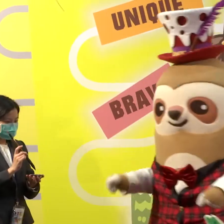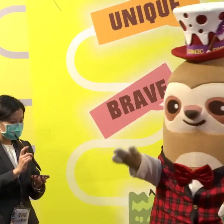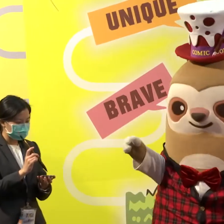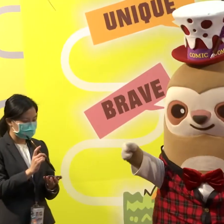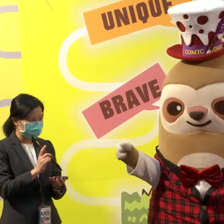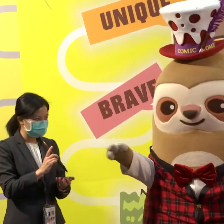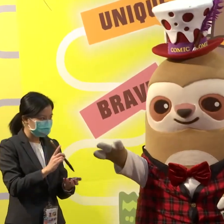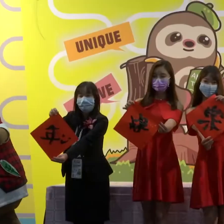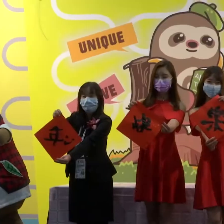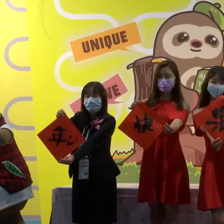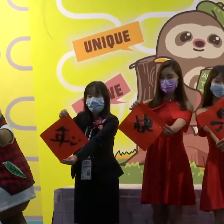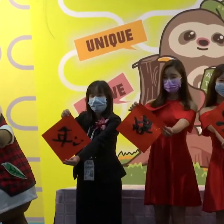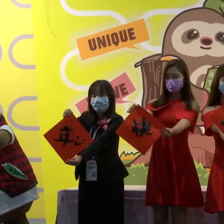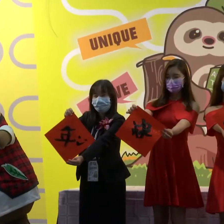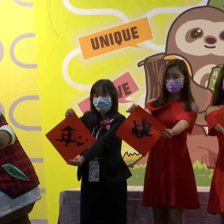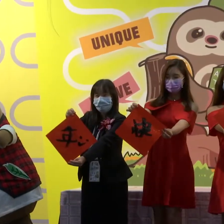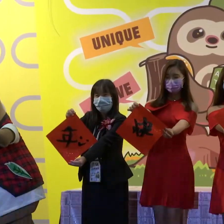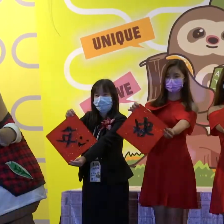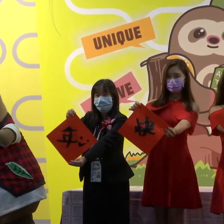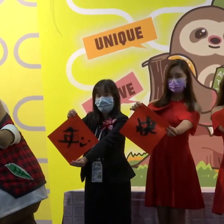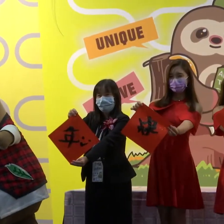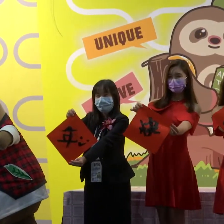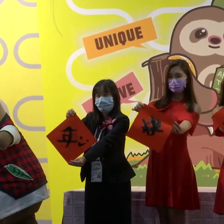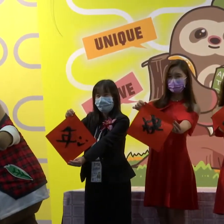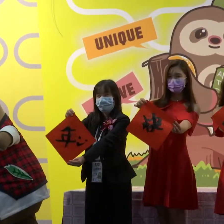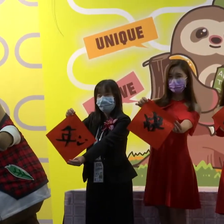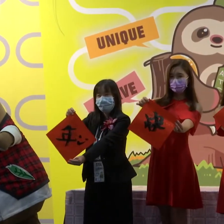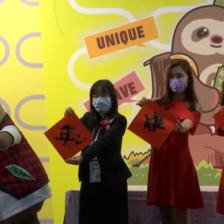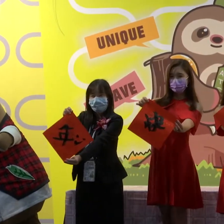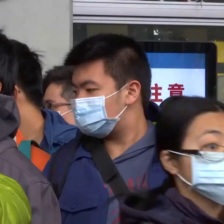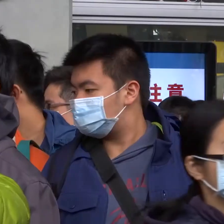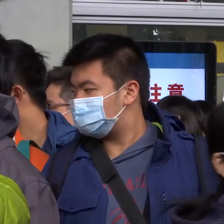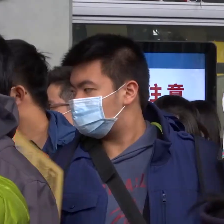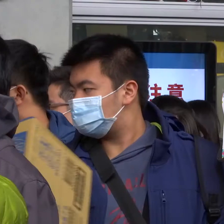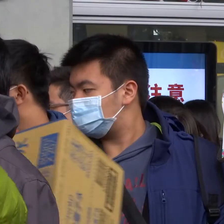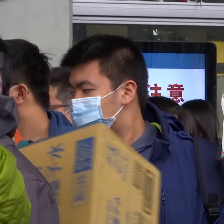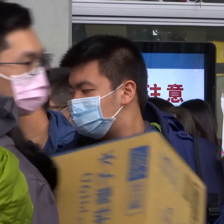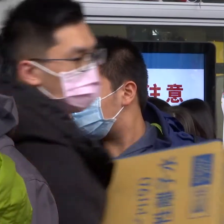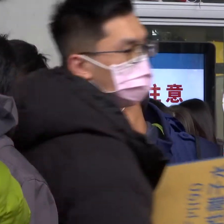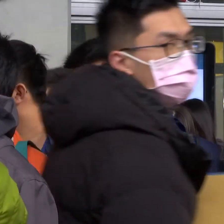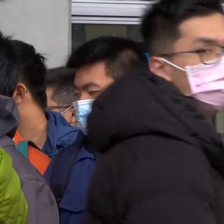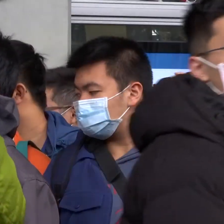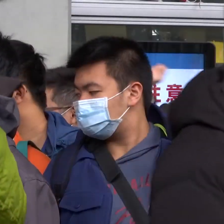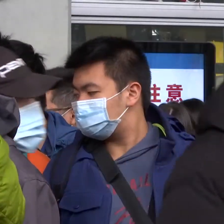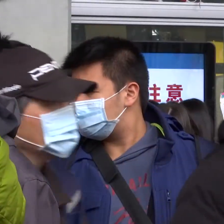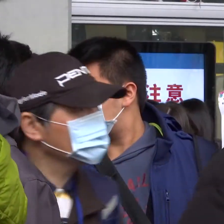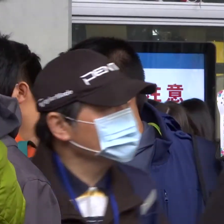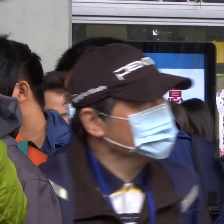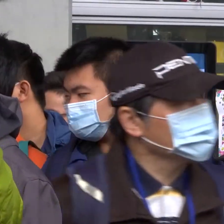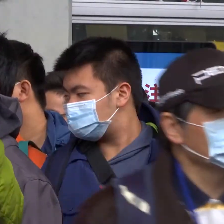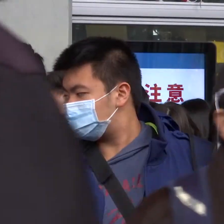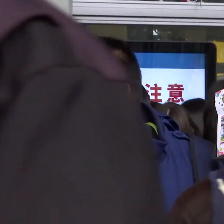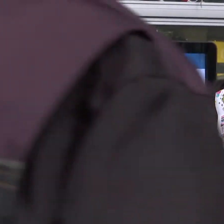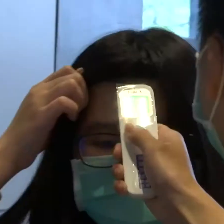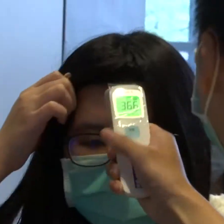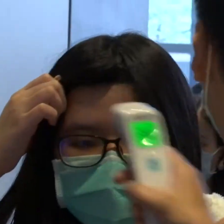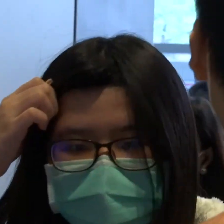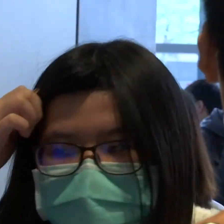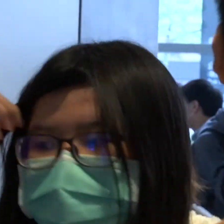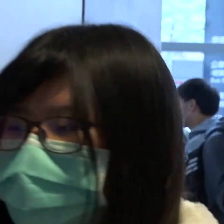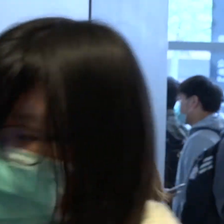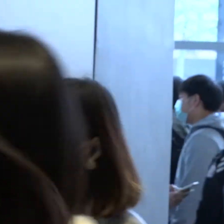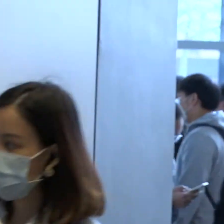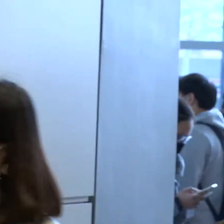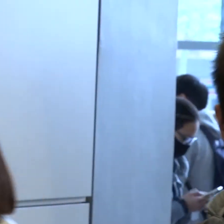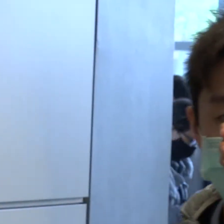防疫期间避免大型集会，中央流行疫情指挥中心已拟定公众集会指引及企业持续营运指引，将